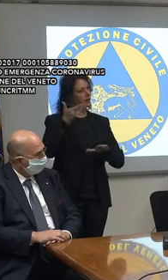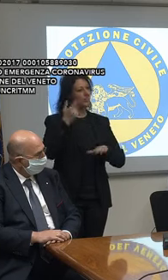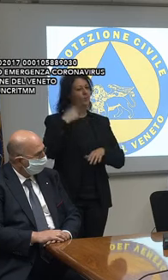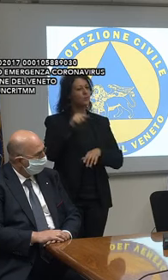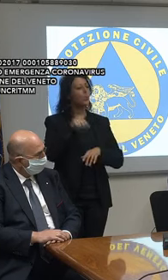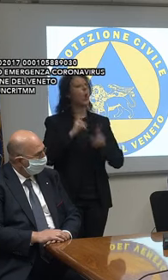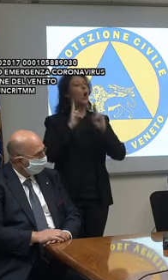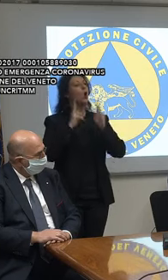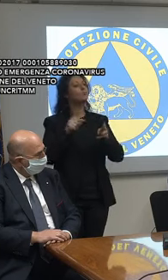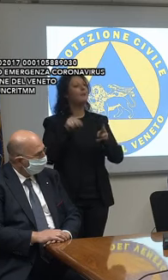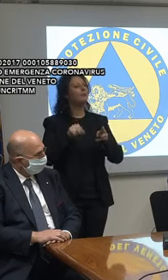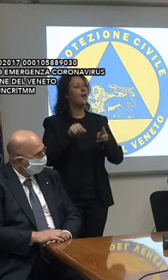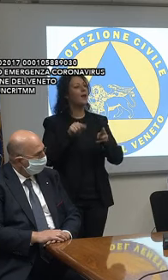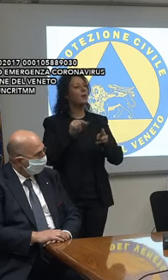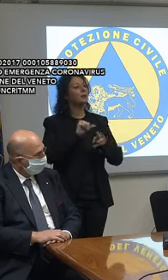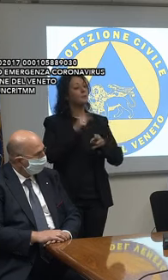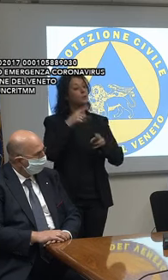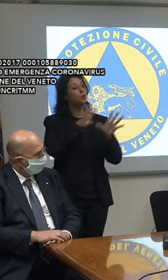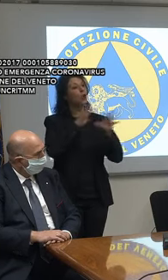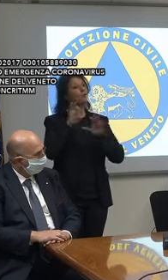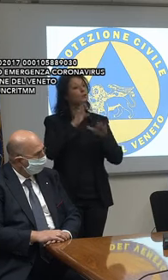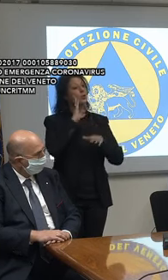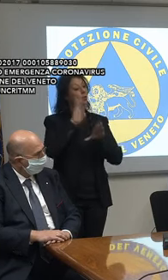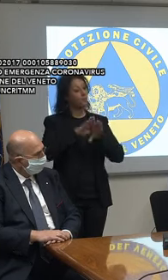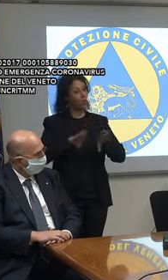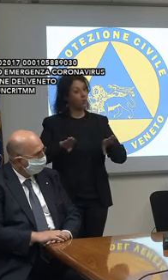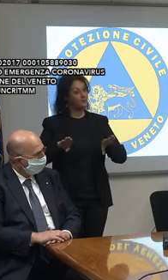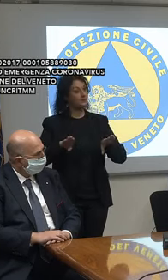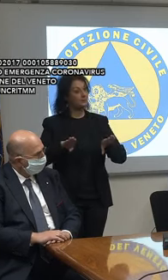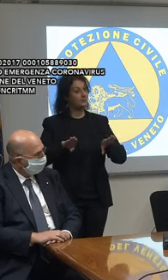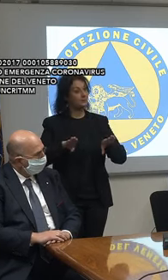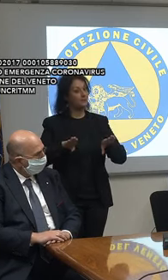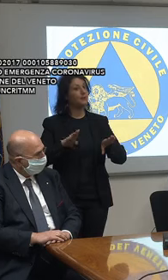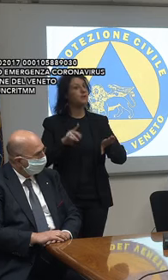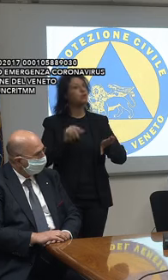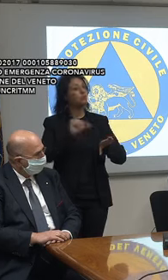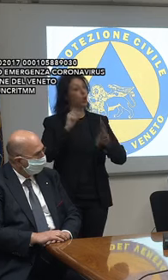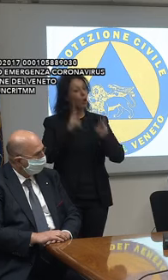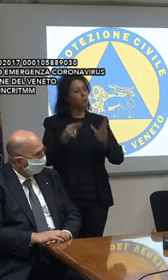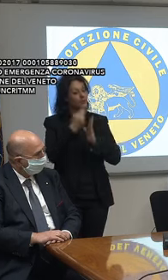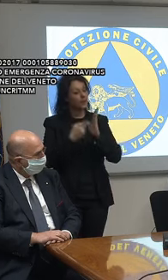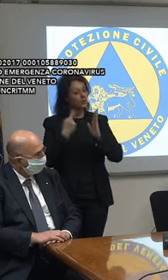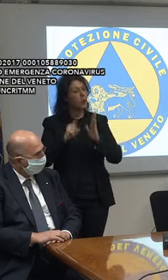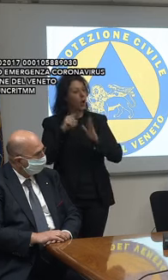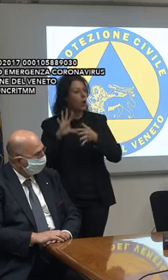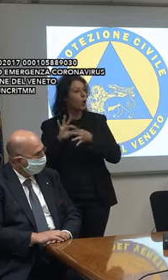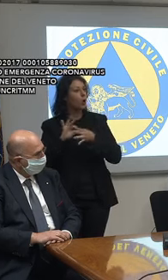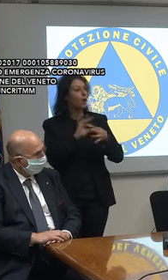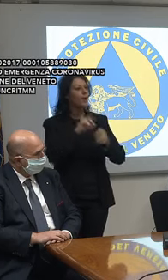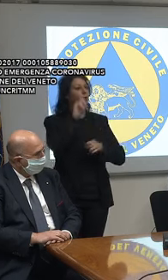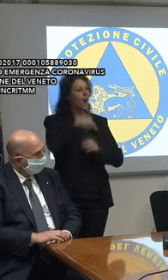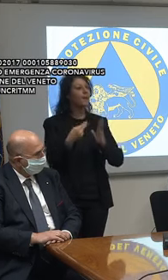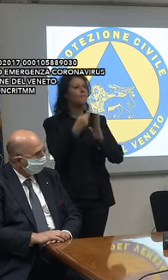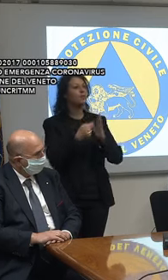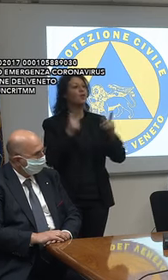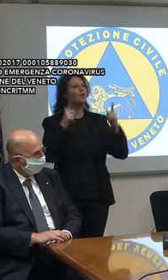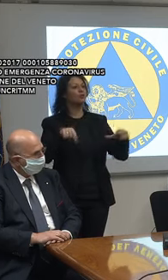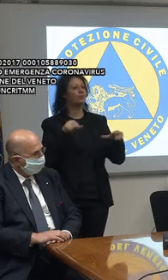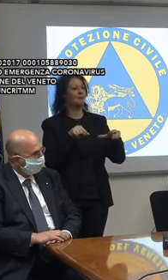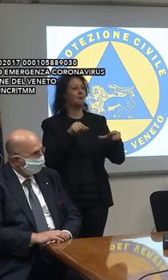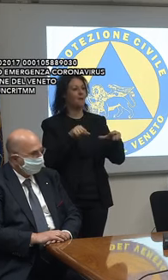massimo, ma si fa un progetto di rigenerazione urbana dove si tornano a portare in evidenza quelli che